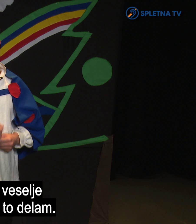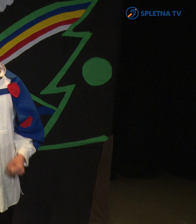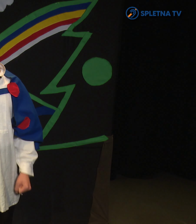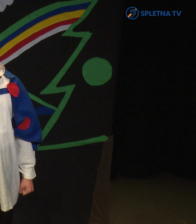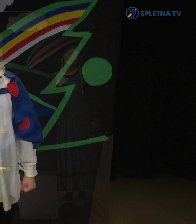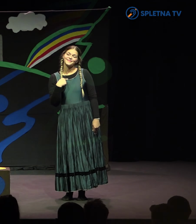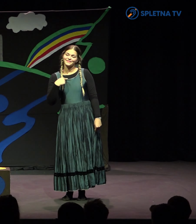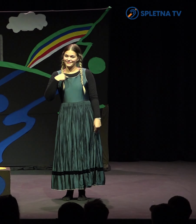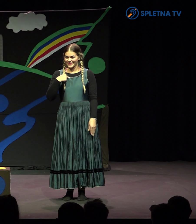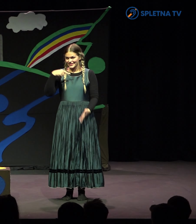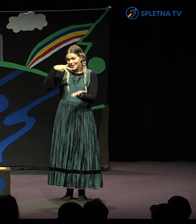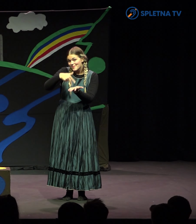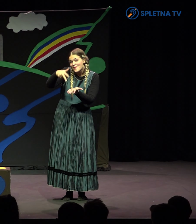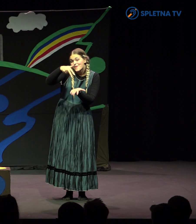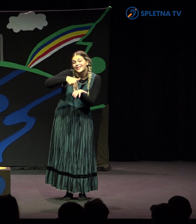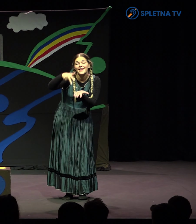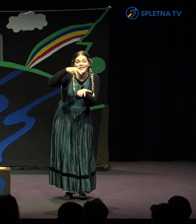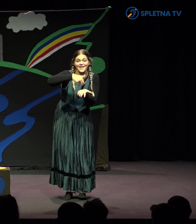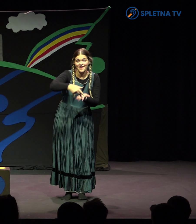delam.